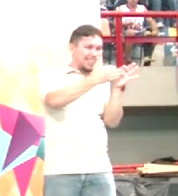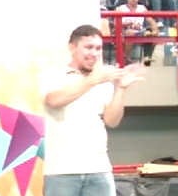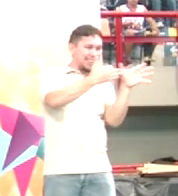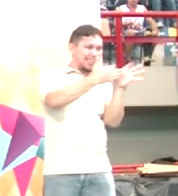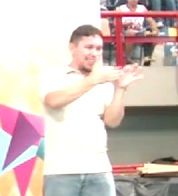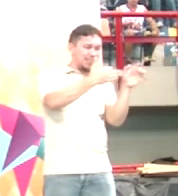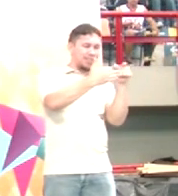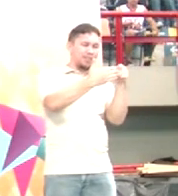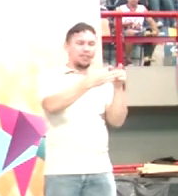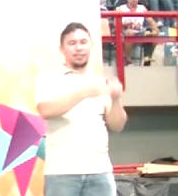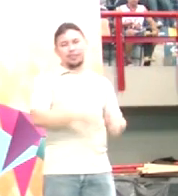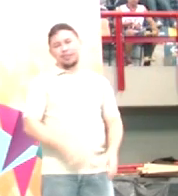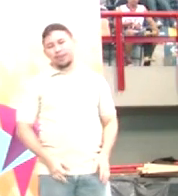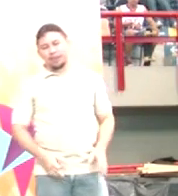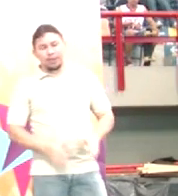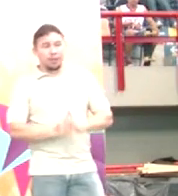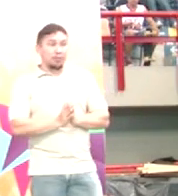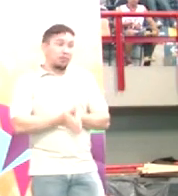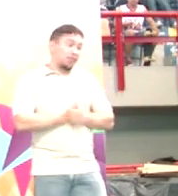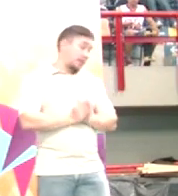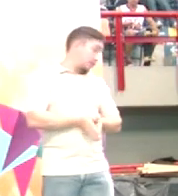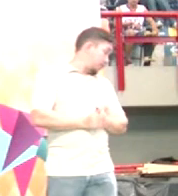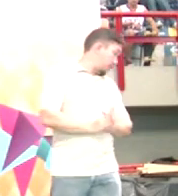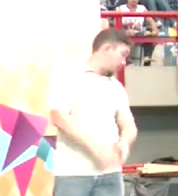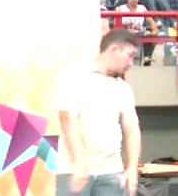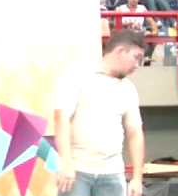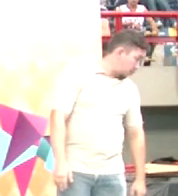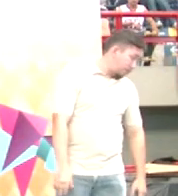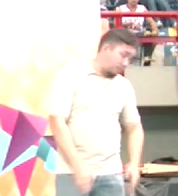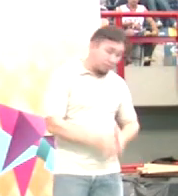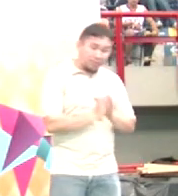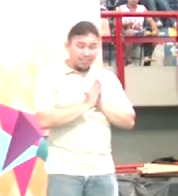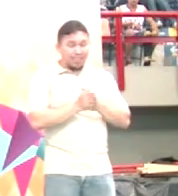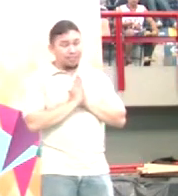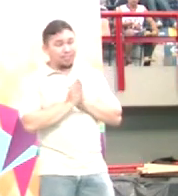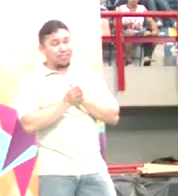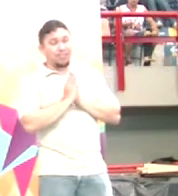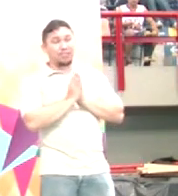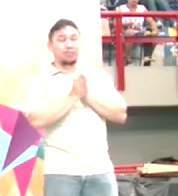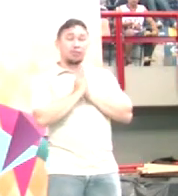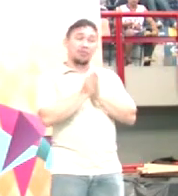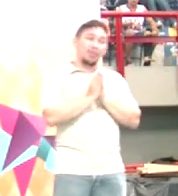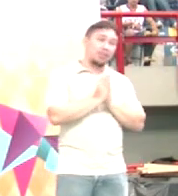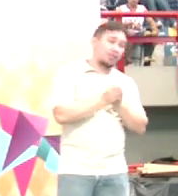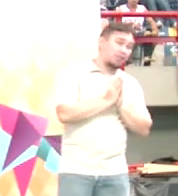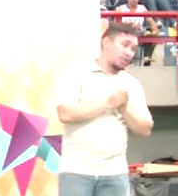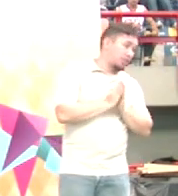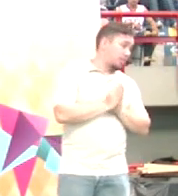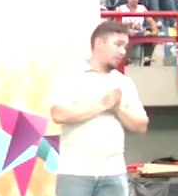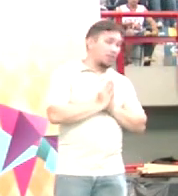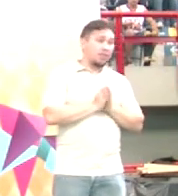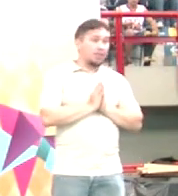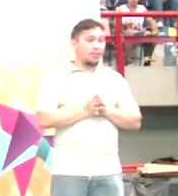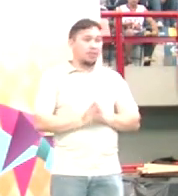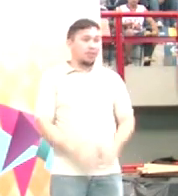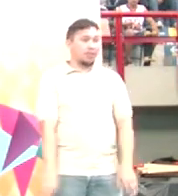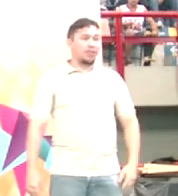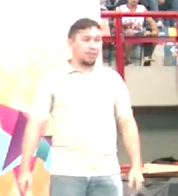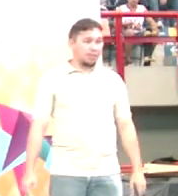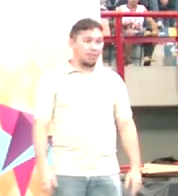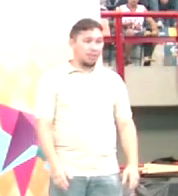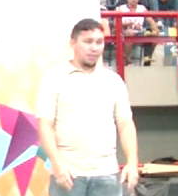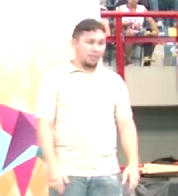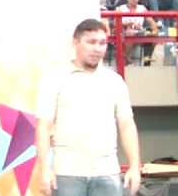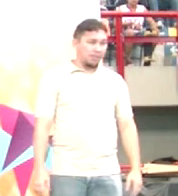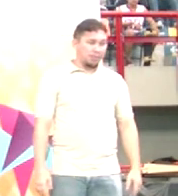Nunca, nunca, nunca, 3 vezes, para você não esquecer, repita,